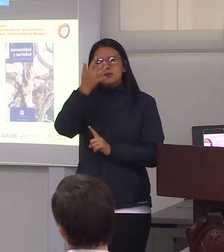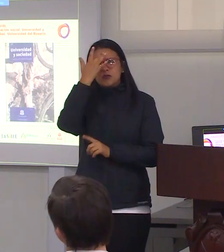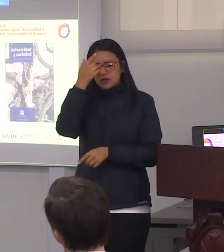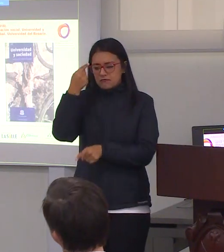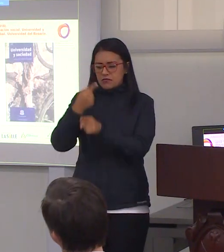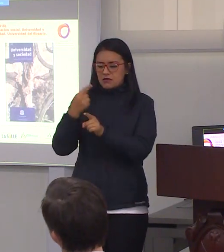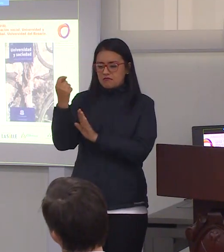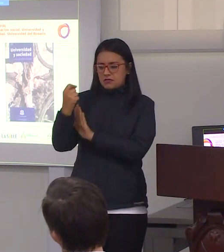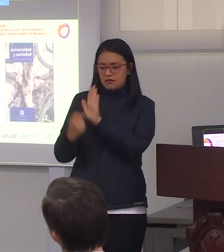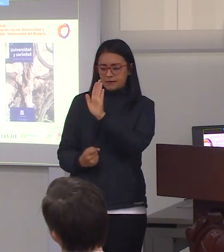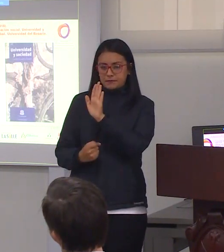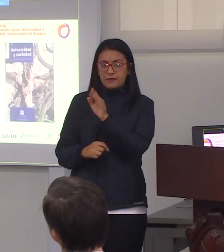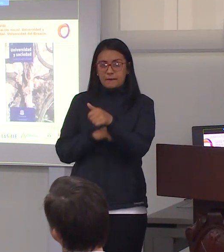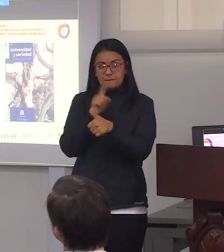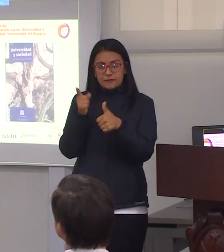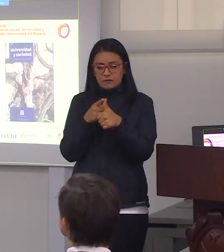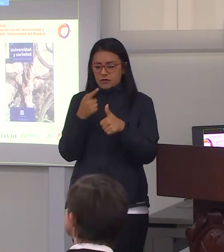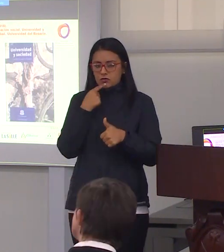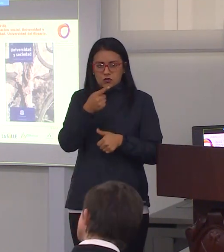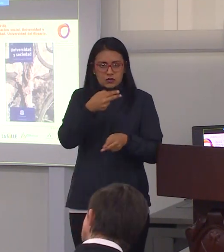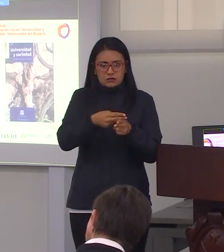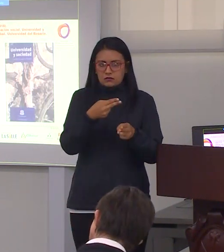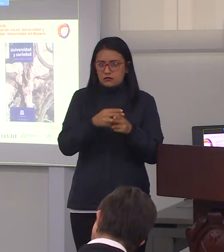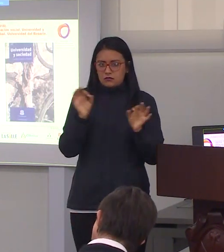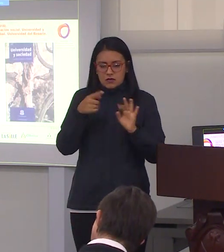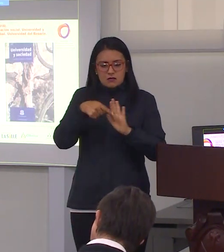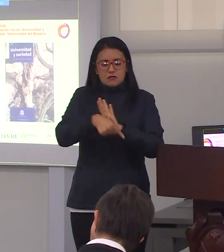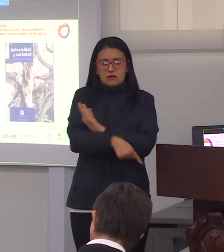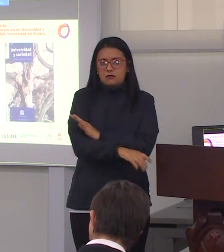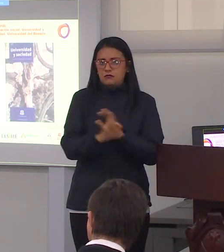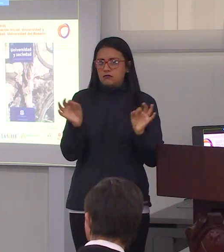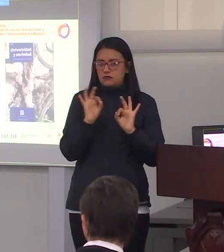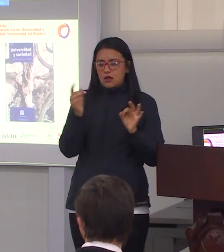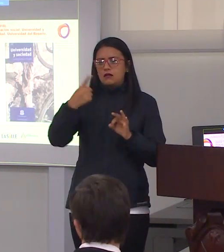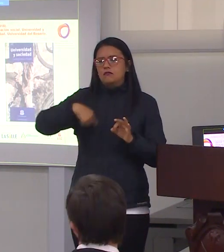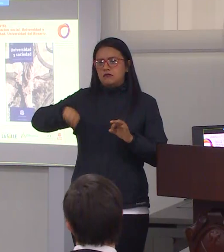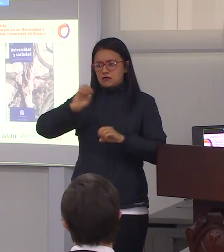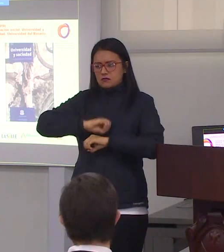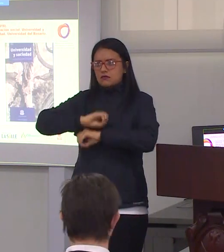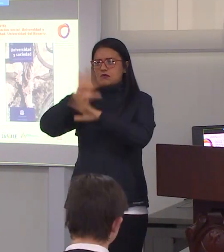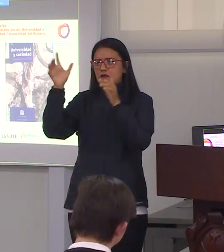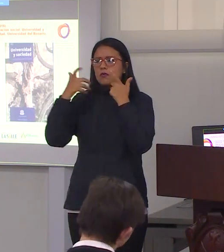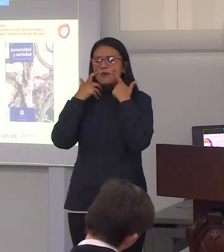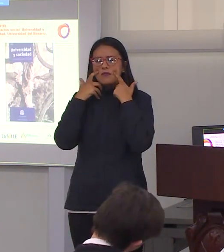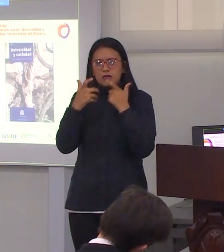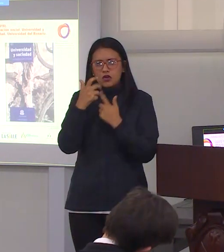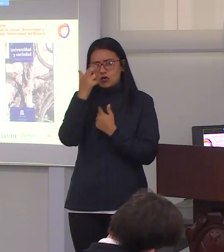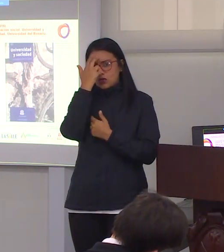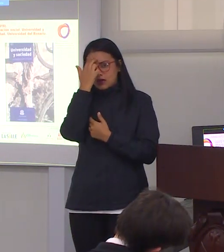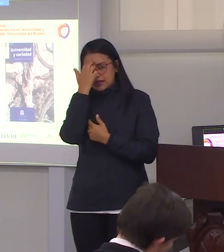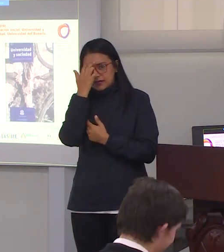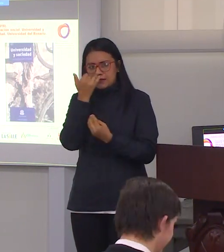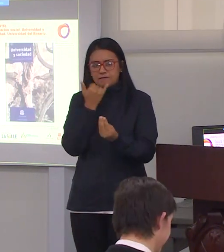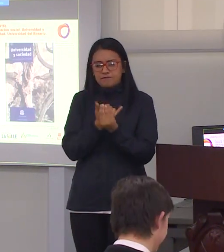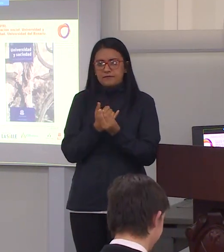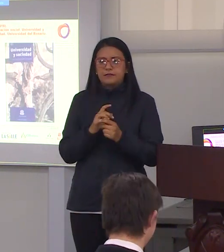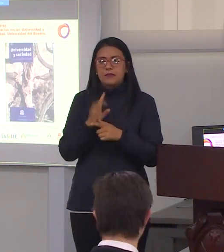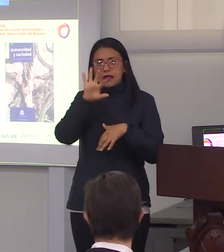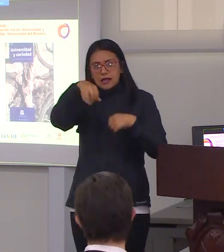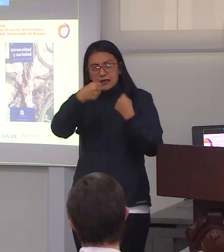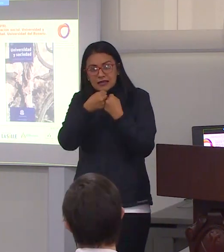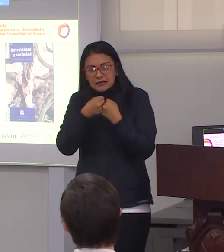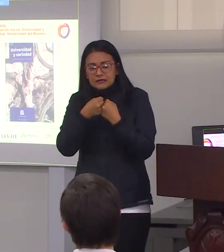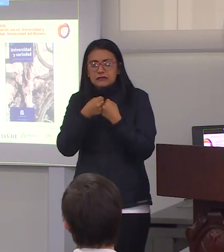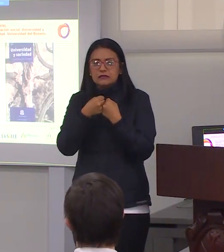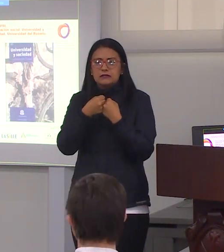criterios. Uno que no voy a nombrar, a profundizar porque lo tenemos claro, pertinencia, relevancia y coherencia. Alianzas,